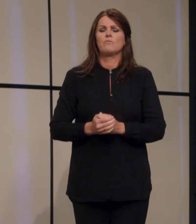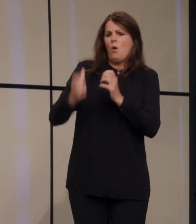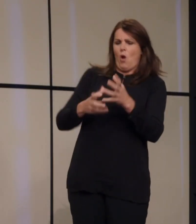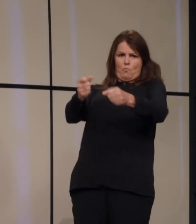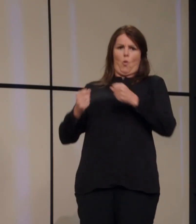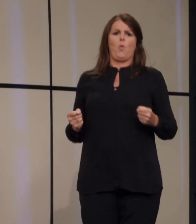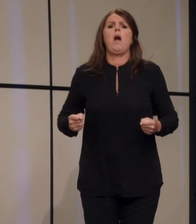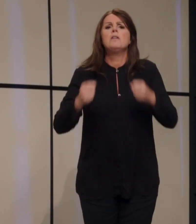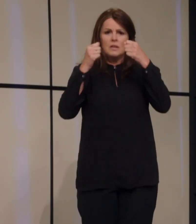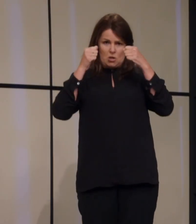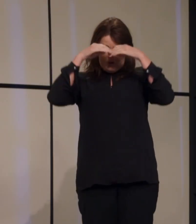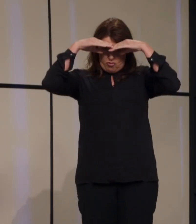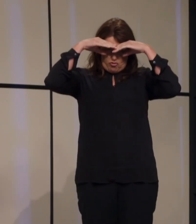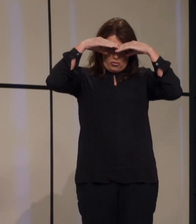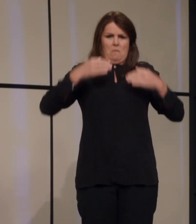boerszoekvrouw.